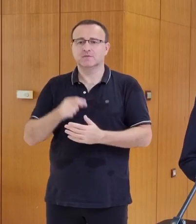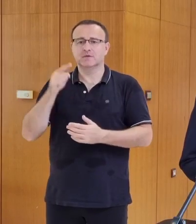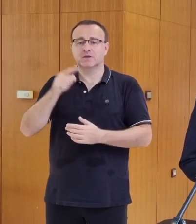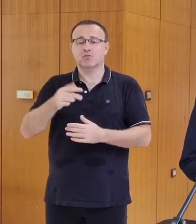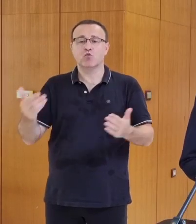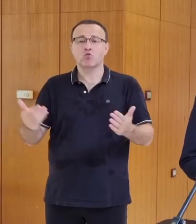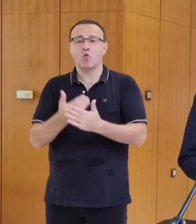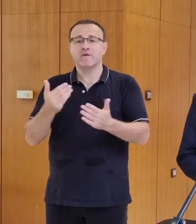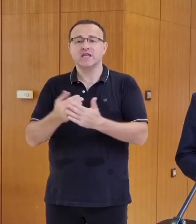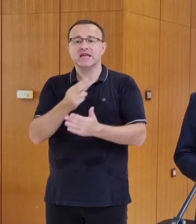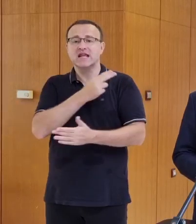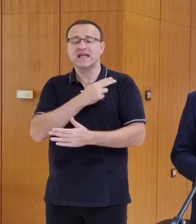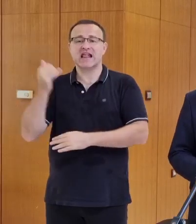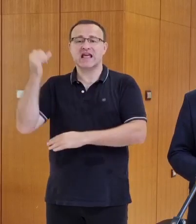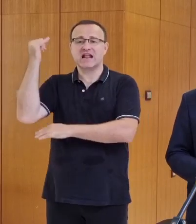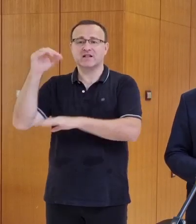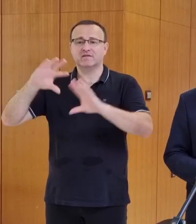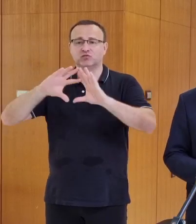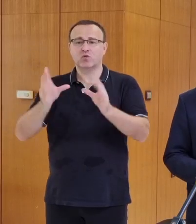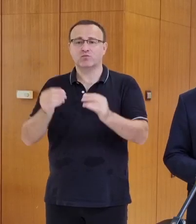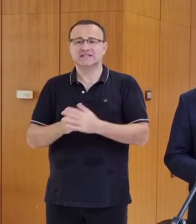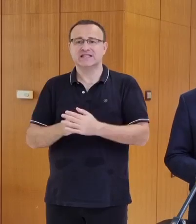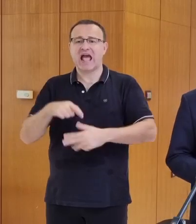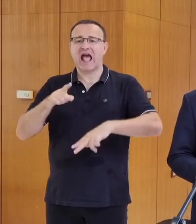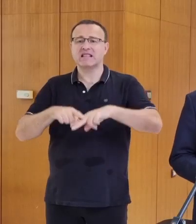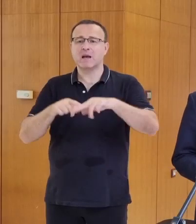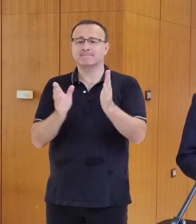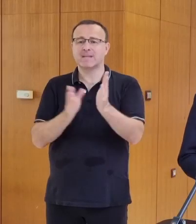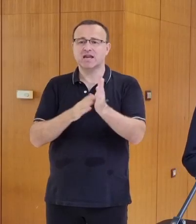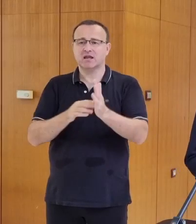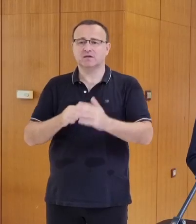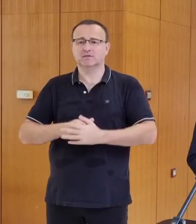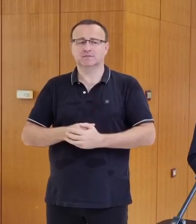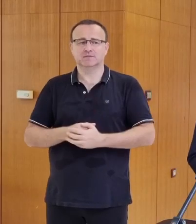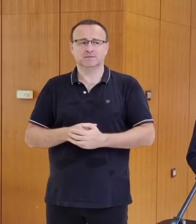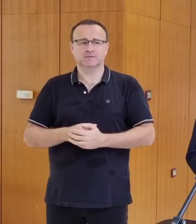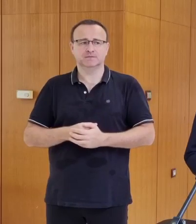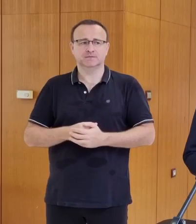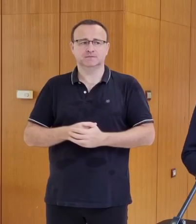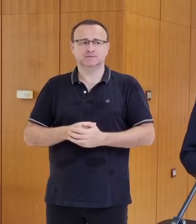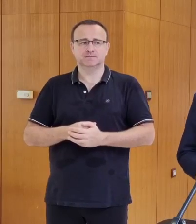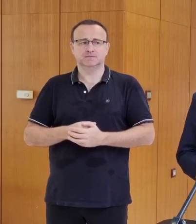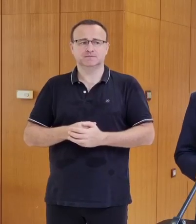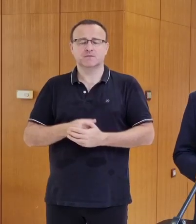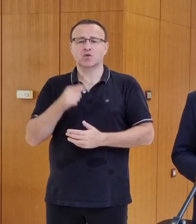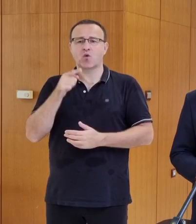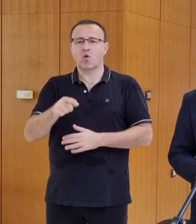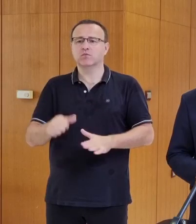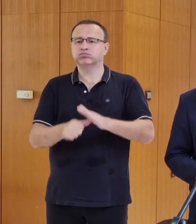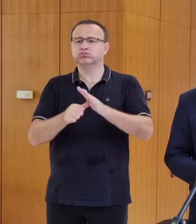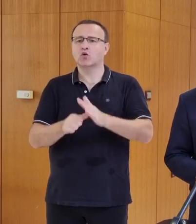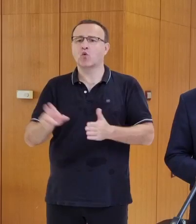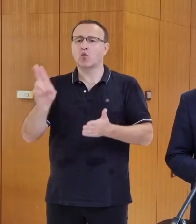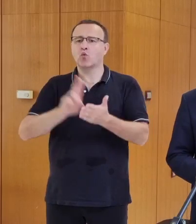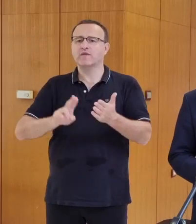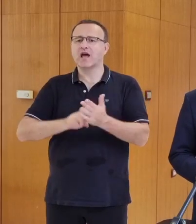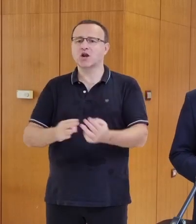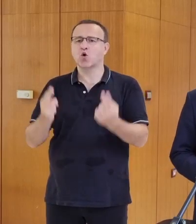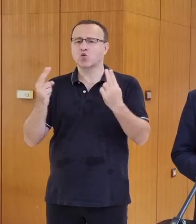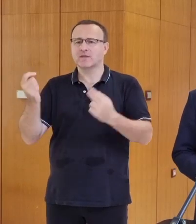novým generálnym riaditeľom Všeobecnej by mal byť Adam Marek, to je vlastne analytik úradu hodnoty za peniaze. Je to pravda?